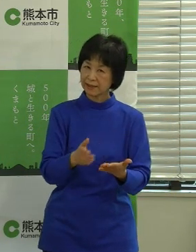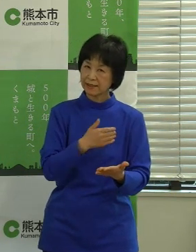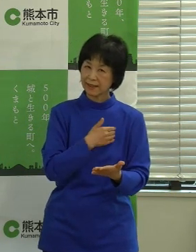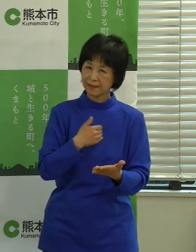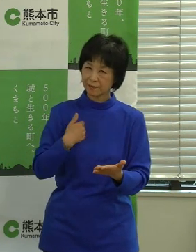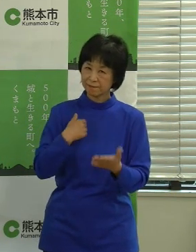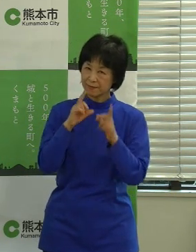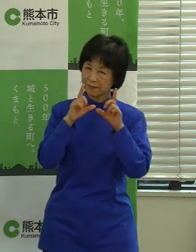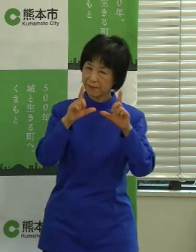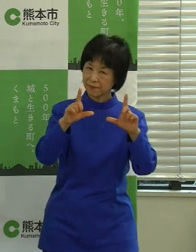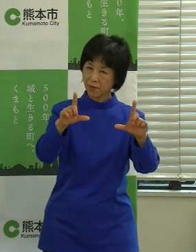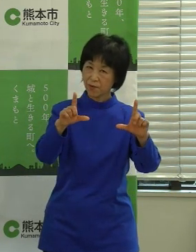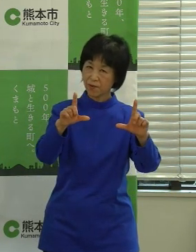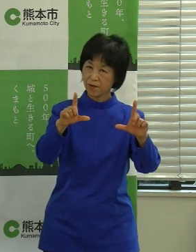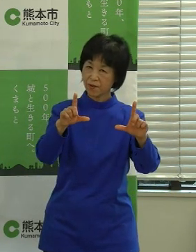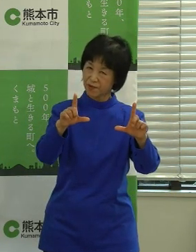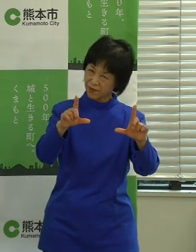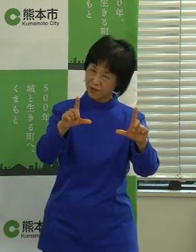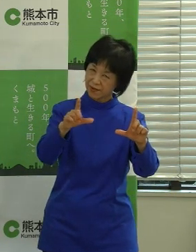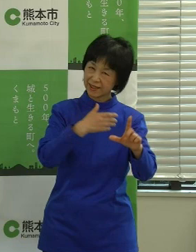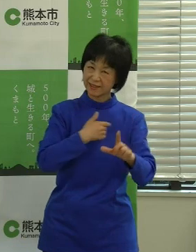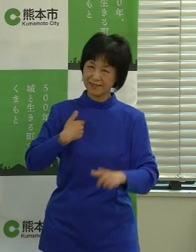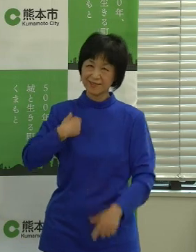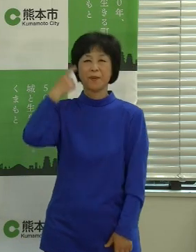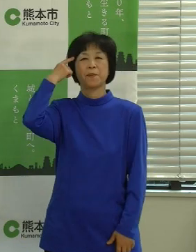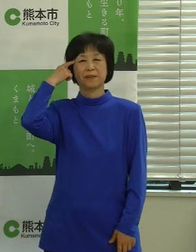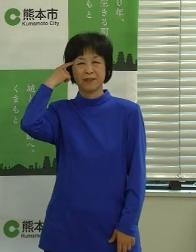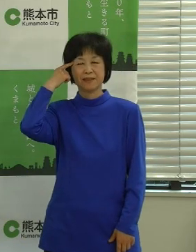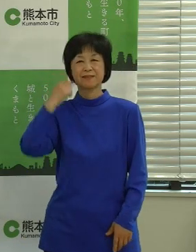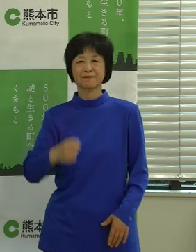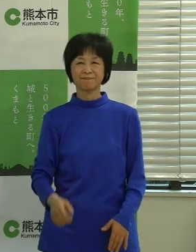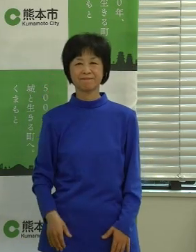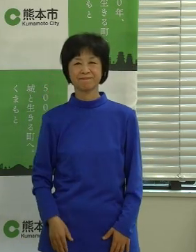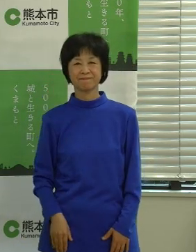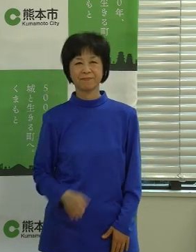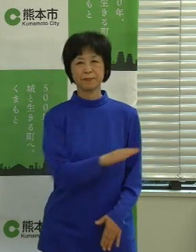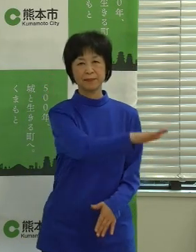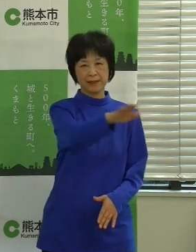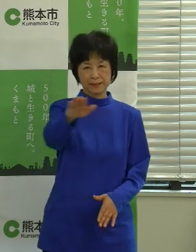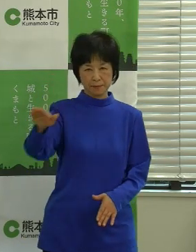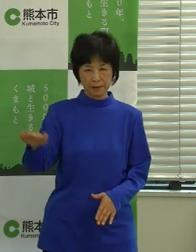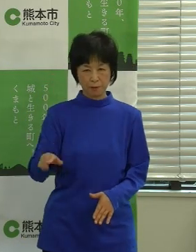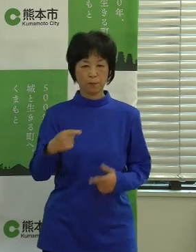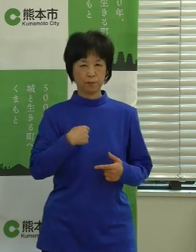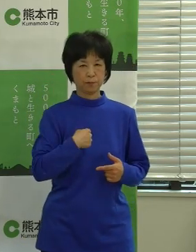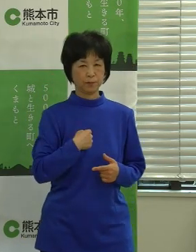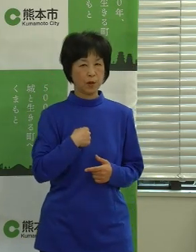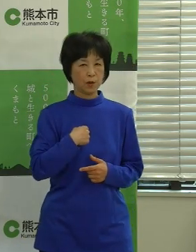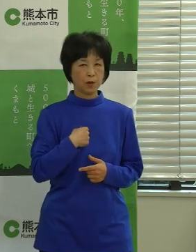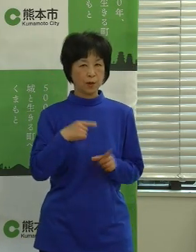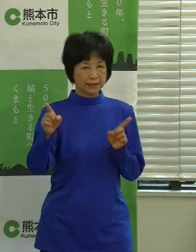日間ですね、1週間、まあ、皆さんとともにあの感染が拡大しないことをですね、こう祈り